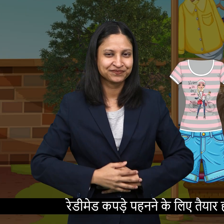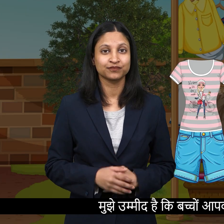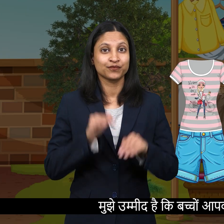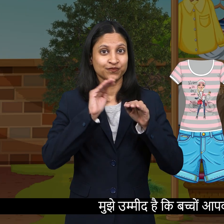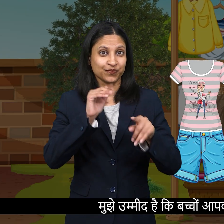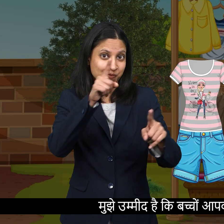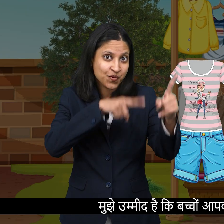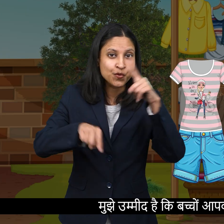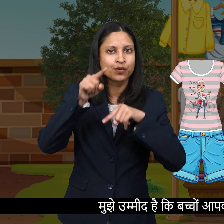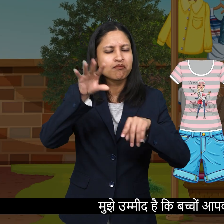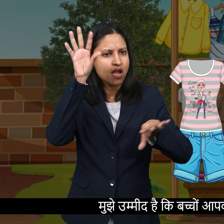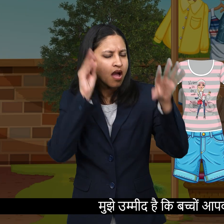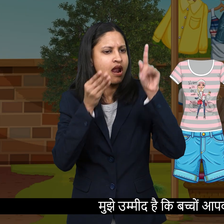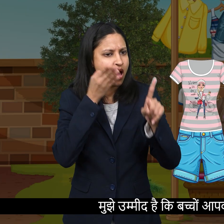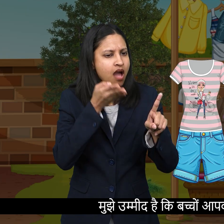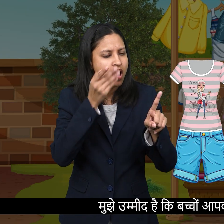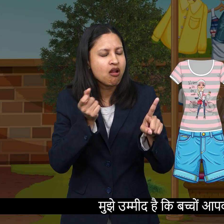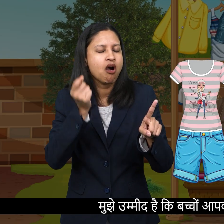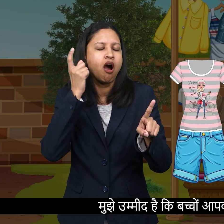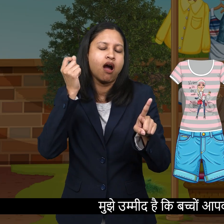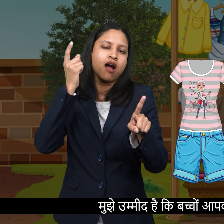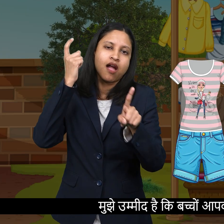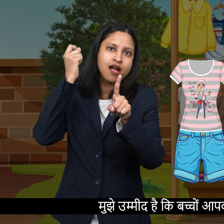मुझे उम्मीद है कि बच्चों आपको अंतर समझ आ गया होगा।